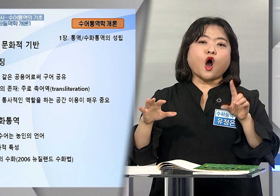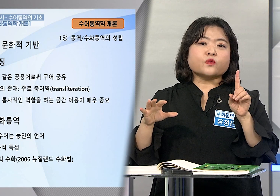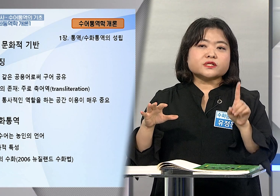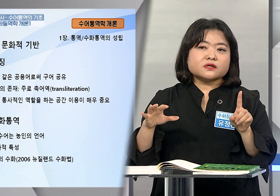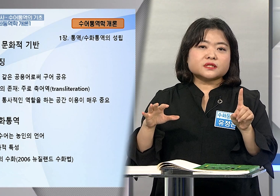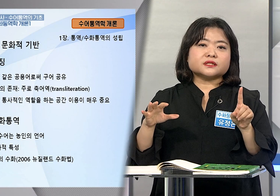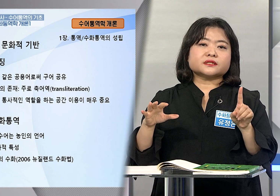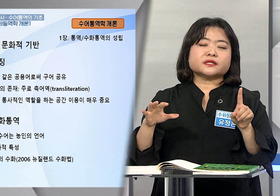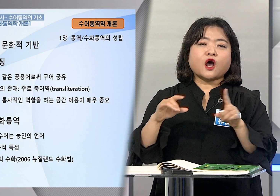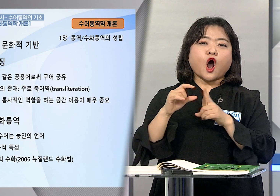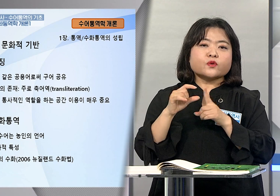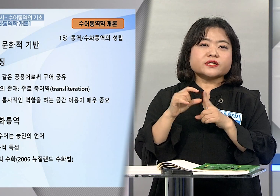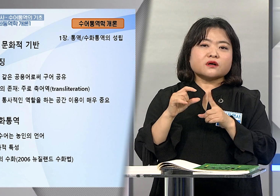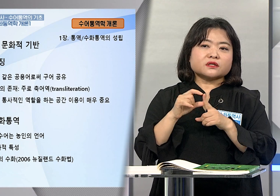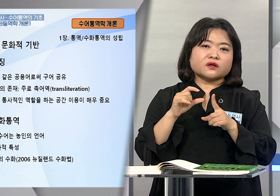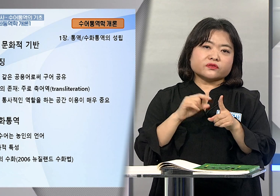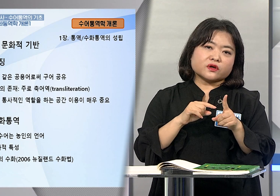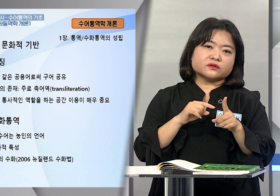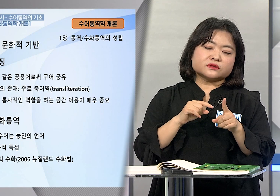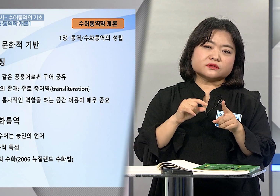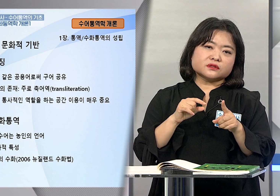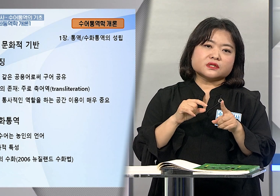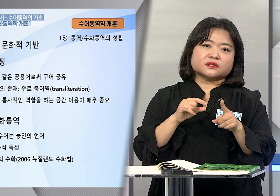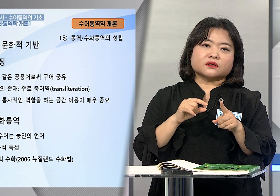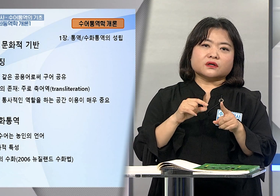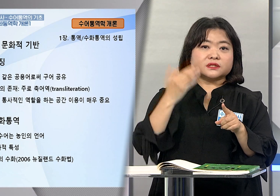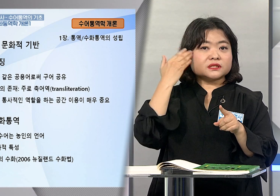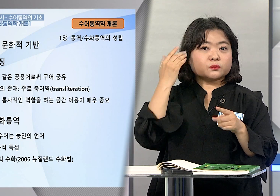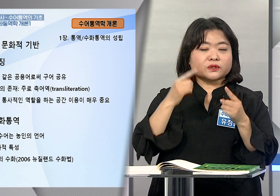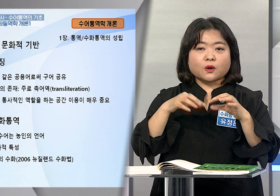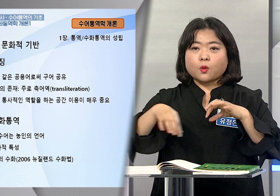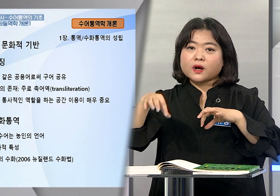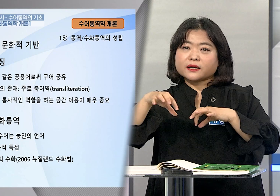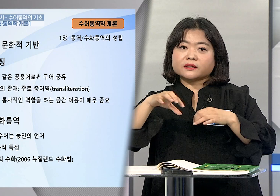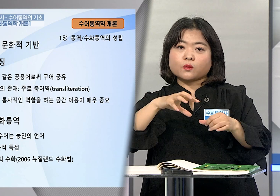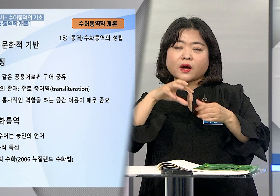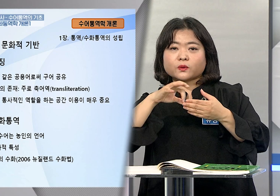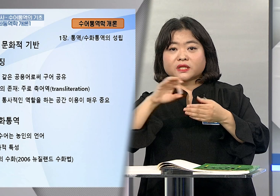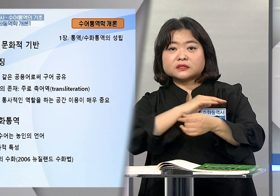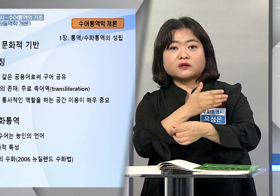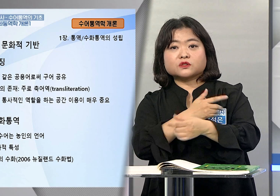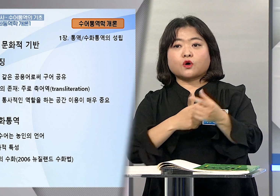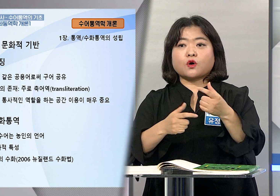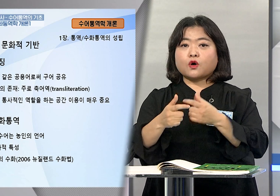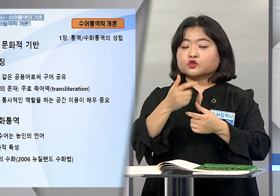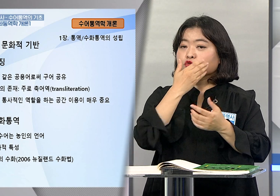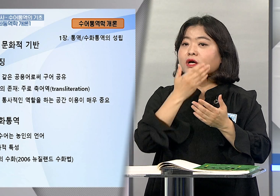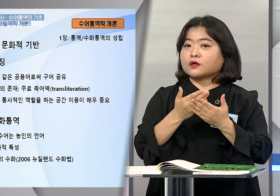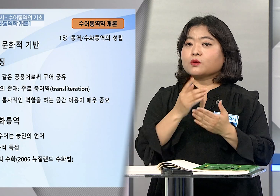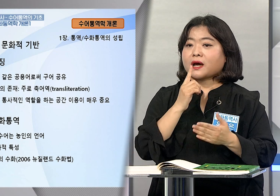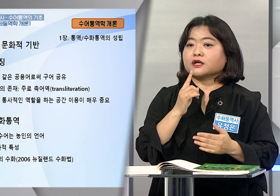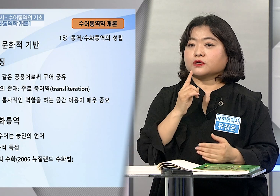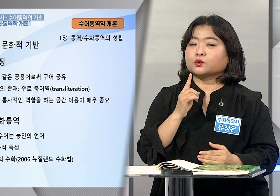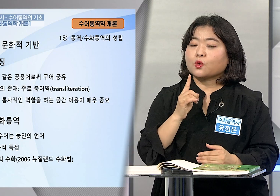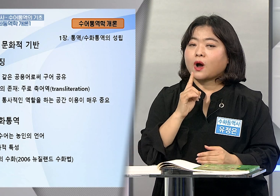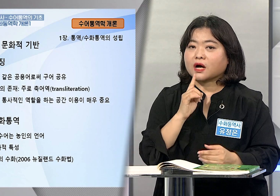통역에서는 어휘적인 어떤 지식보다 공간에 대한 활용의 능력이 더 중요하다고 말해도